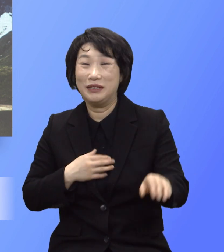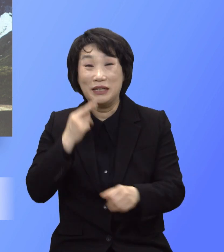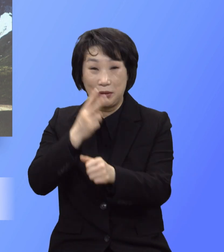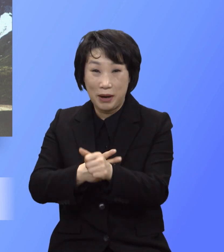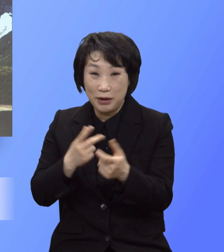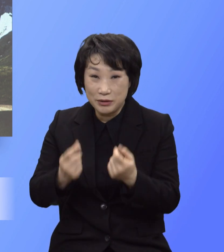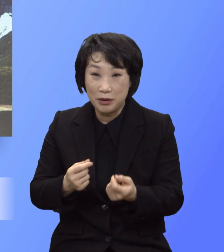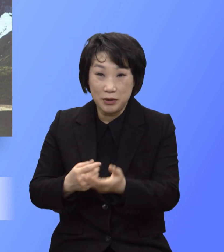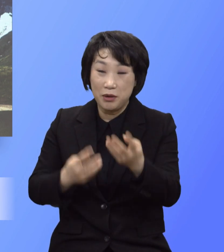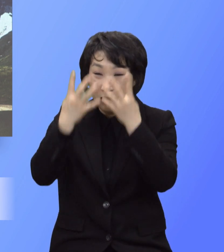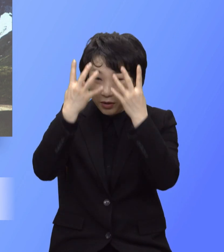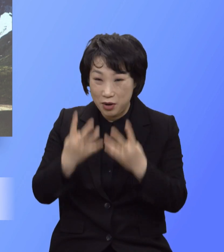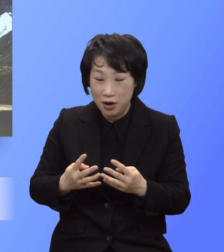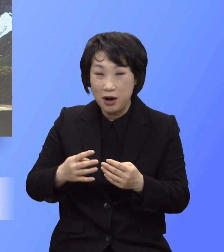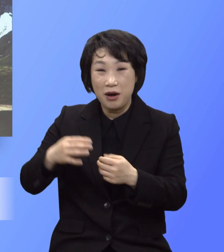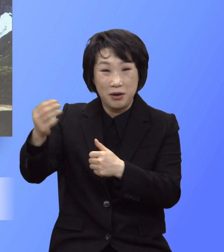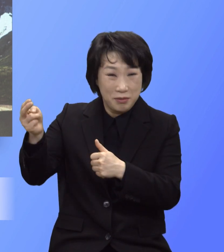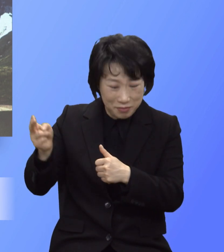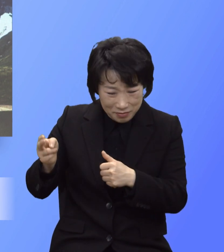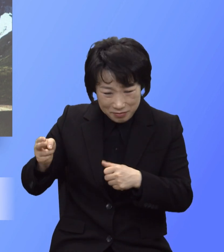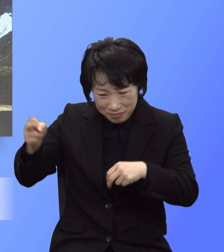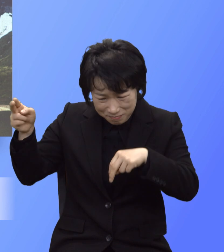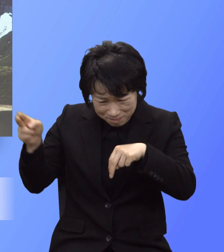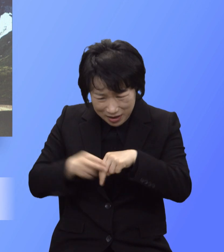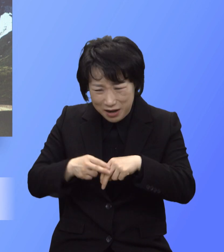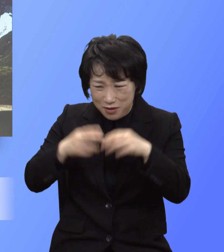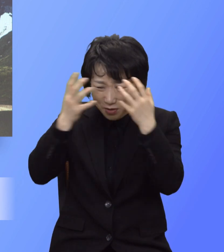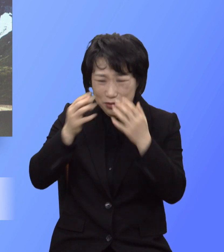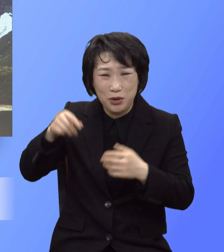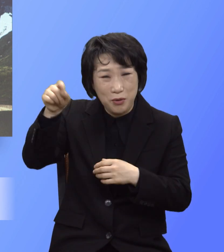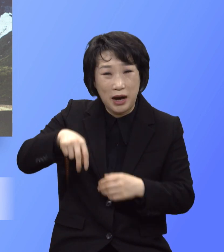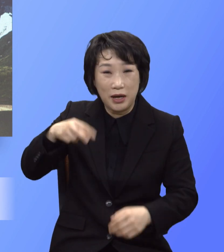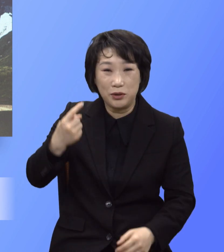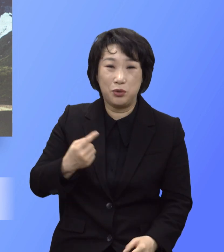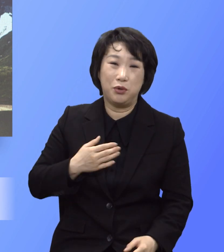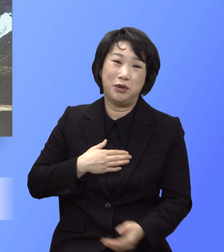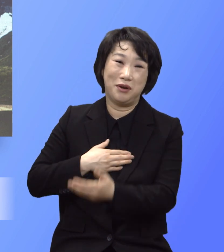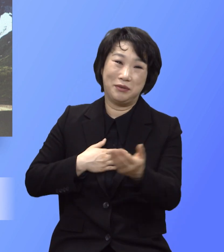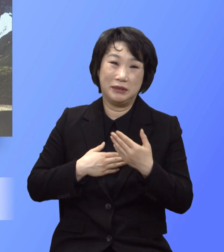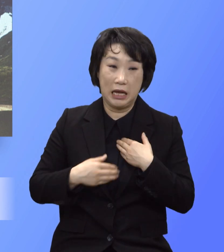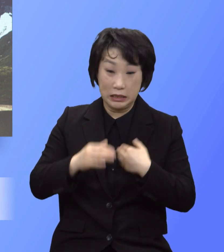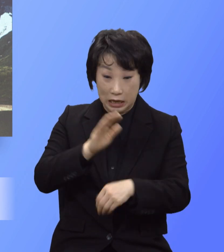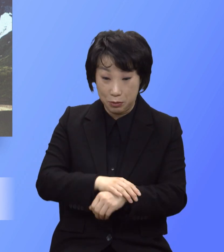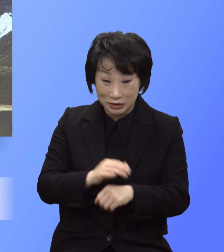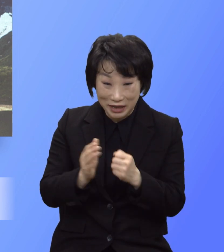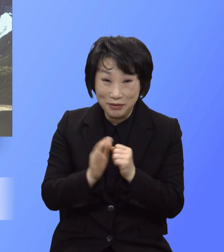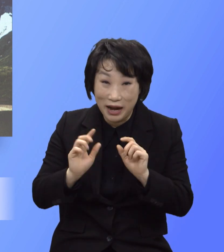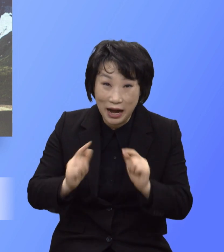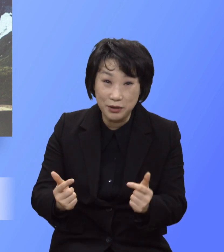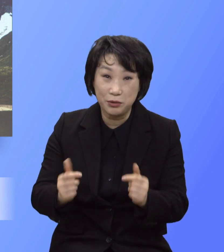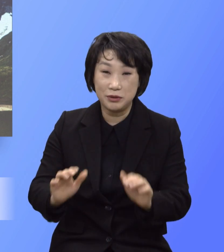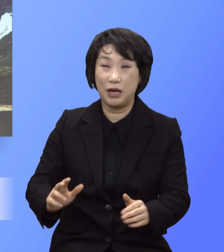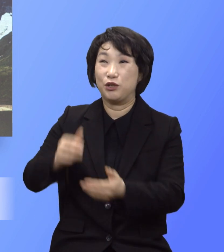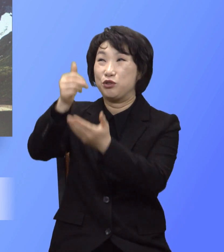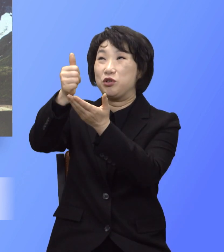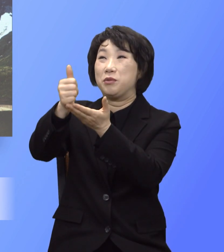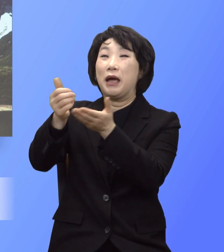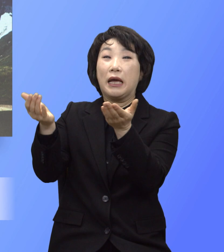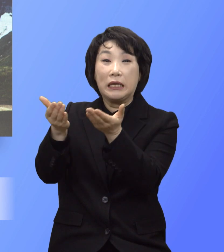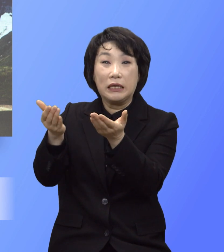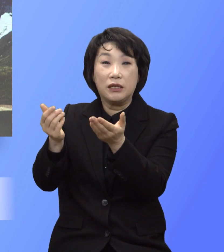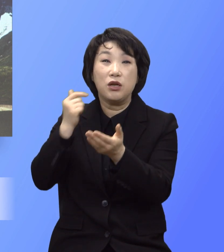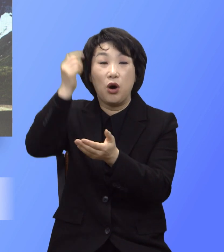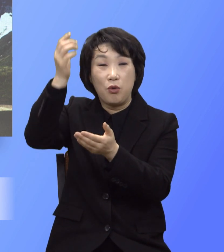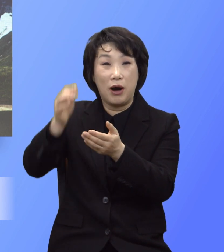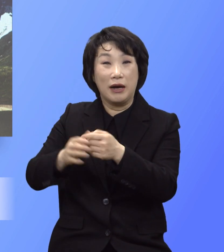같이 옥에 갇히고 매를 맞고 고통을 당할지라도 내 잘못으로가 아니라 주님의